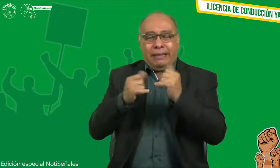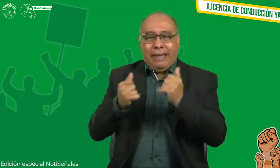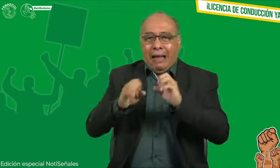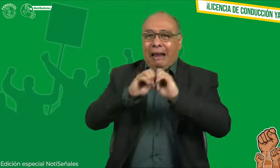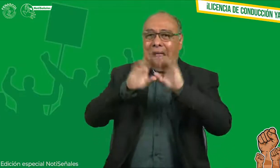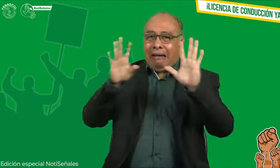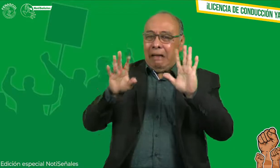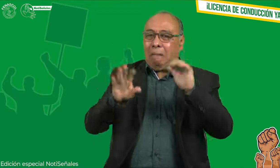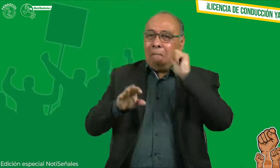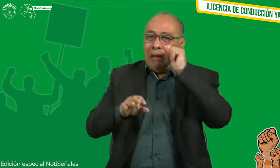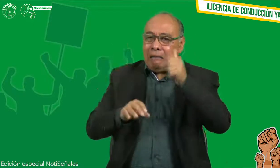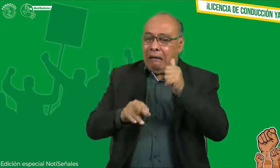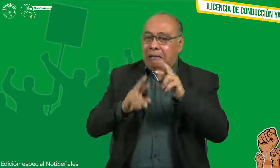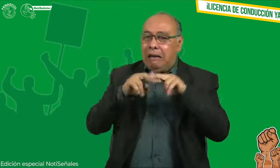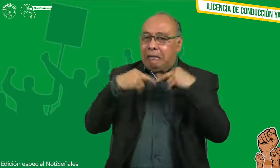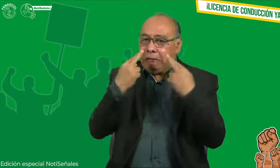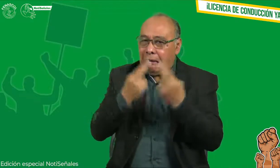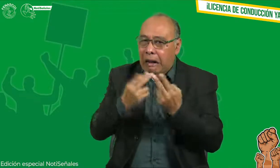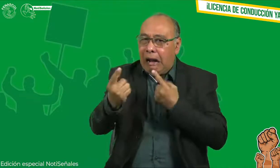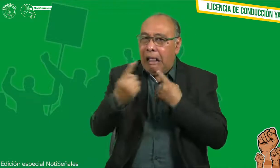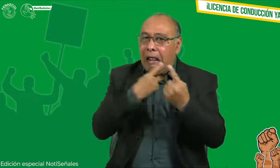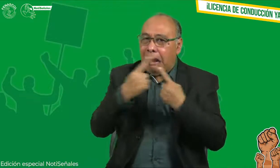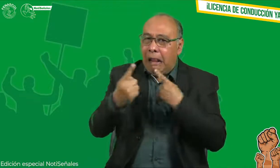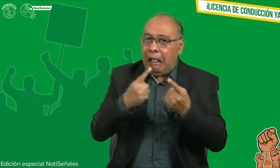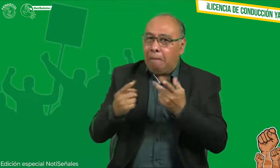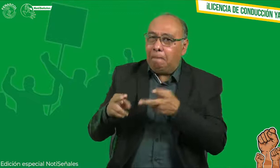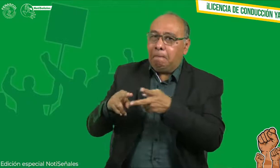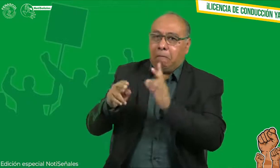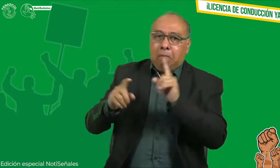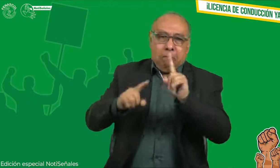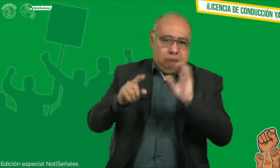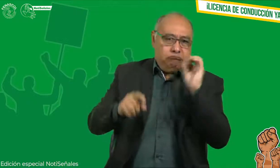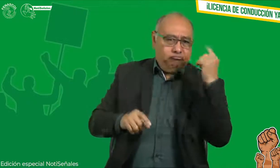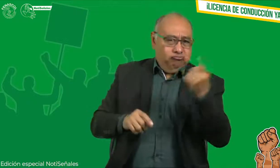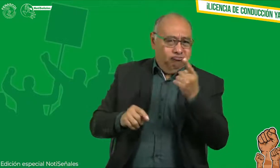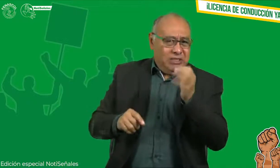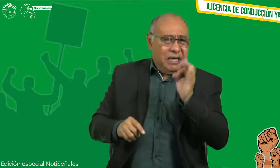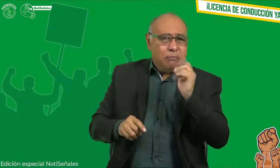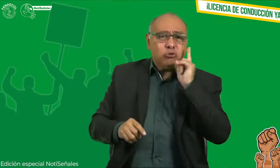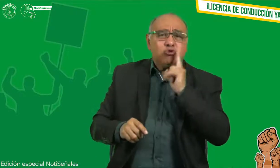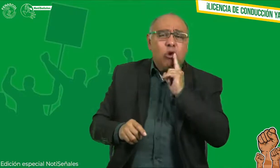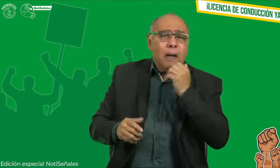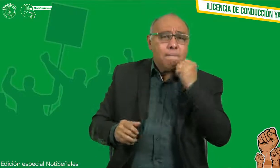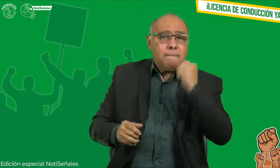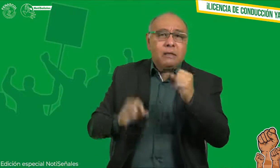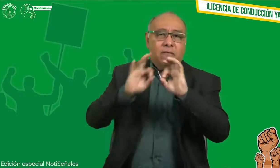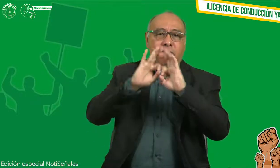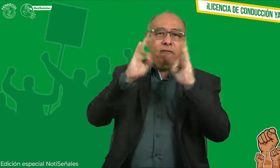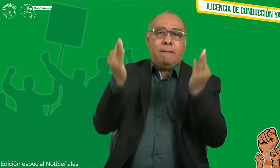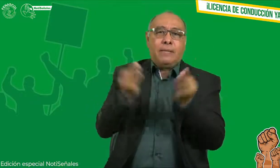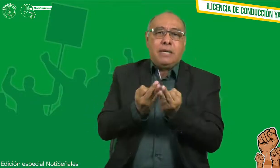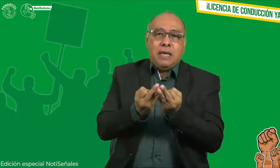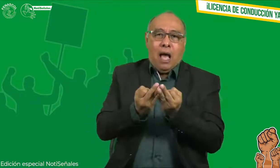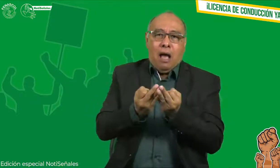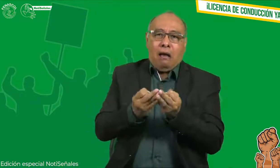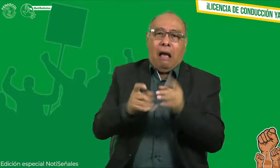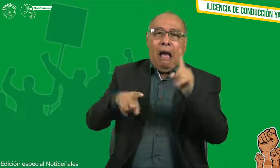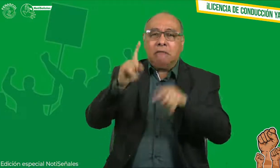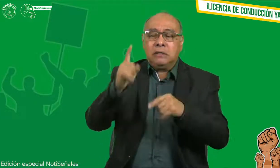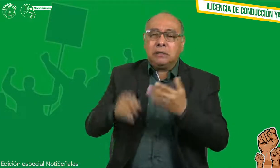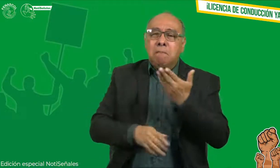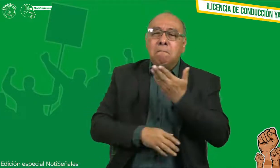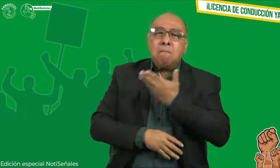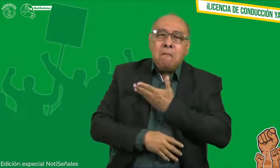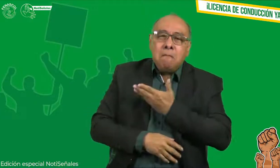uno, ¿qué va a pasar? Es algo también que se tiene que dejar una claridad y que vendrá después en las reuniones que se vayan a tener